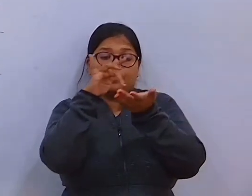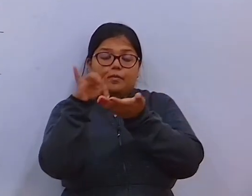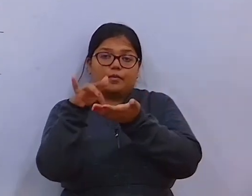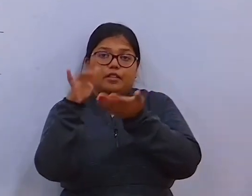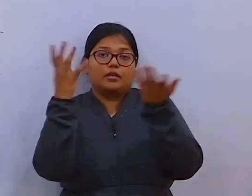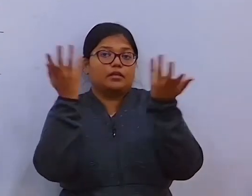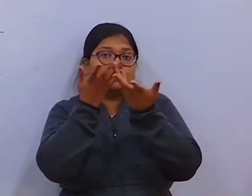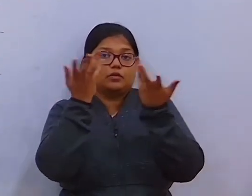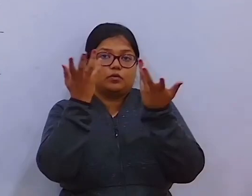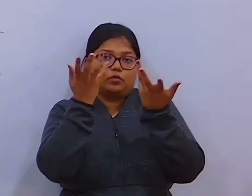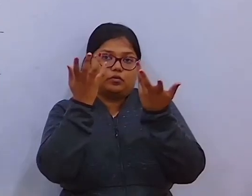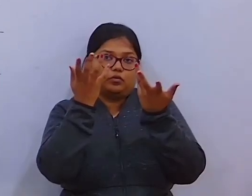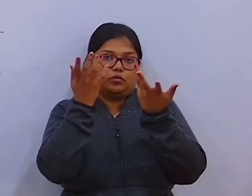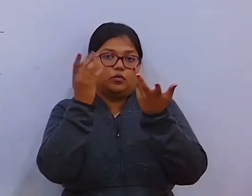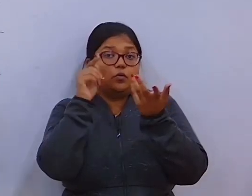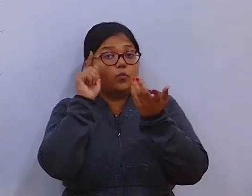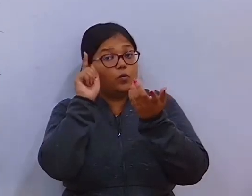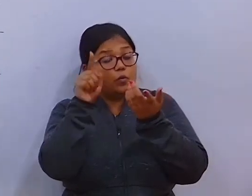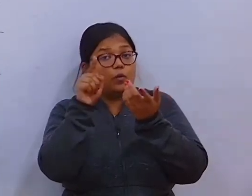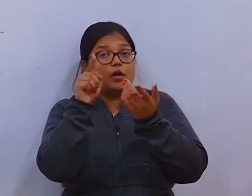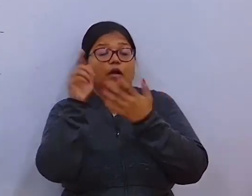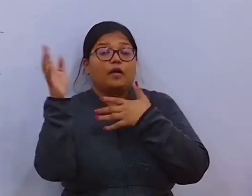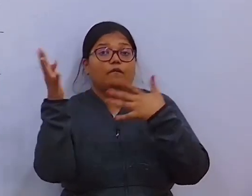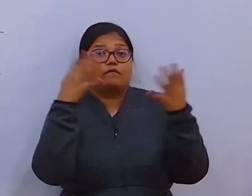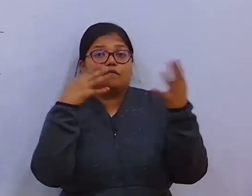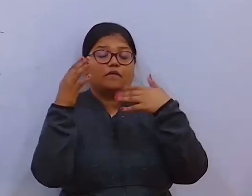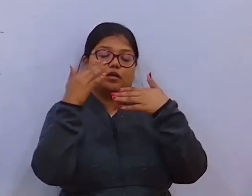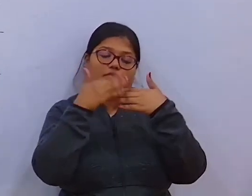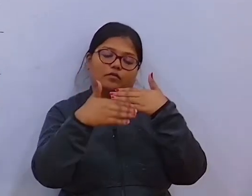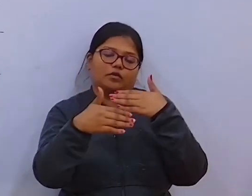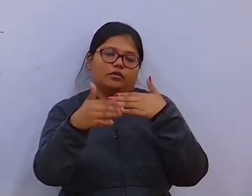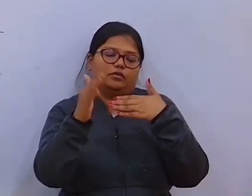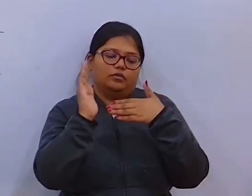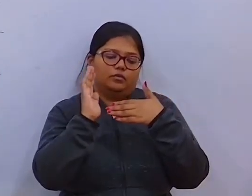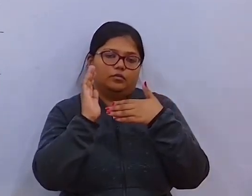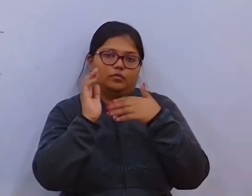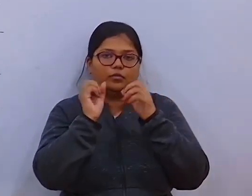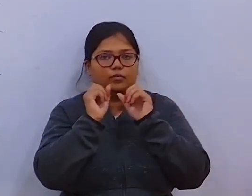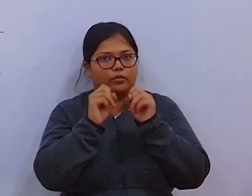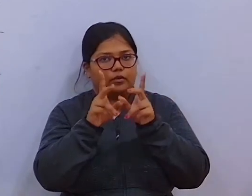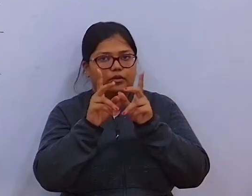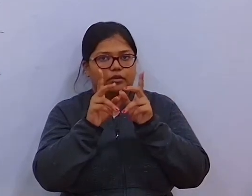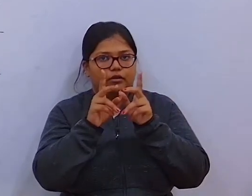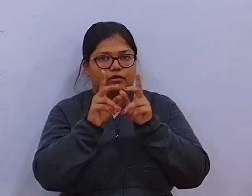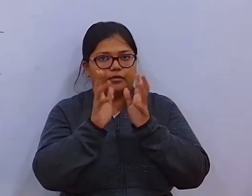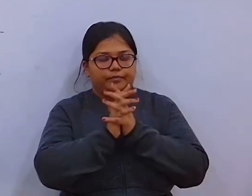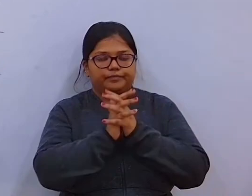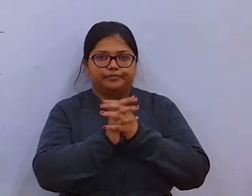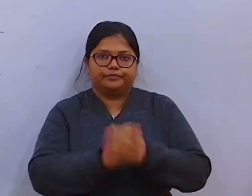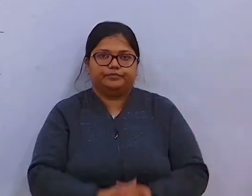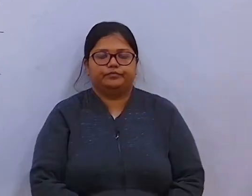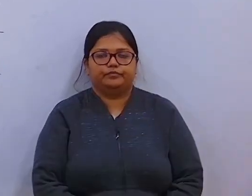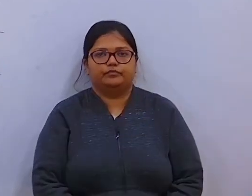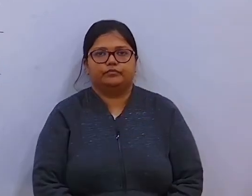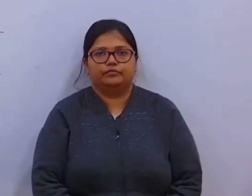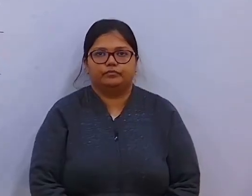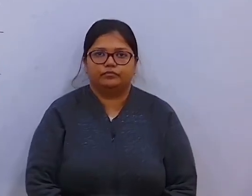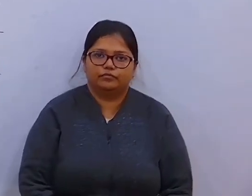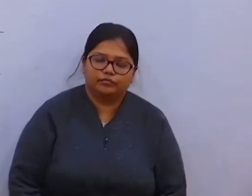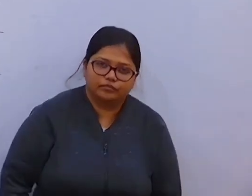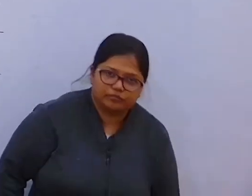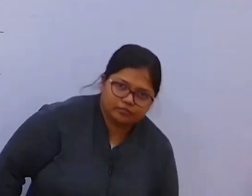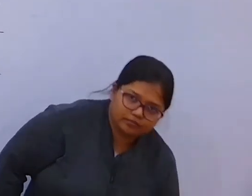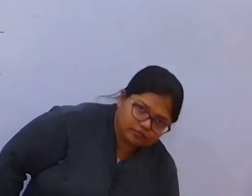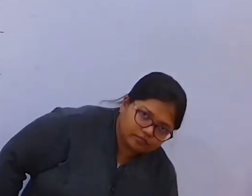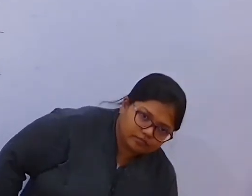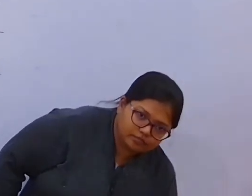देशांतर रेखाएं जो है वो आपके सॉरी कंट्री का जलवायु पे डिपेंड करता है। ठीक, इतना समझ में